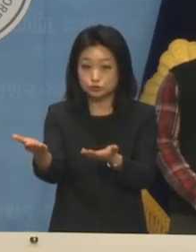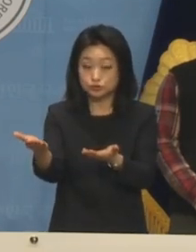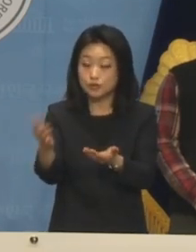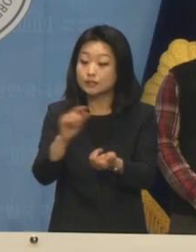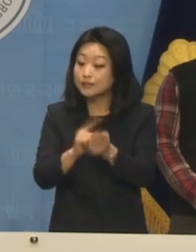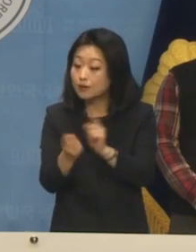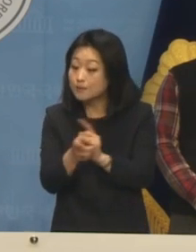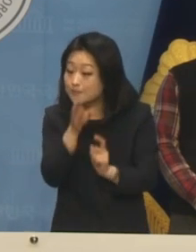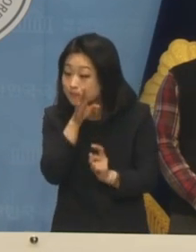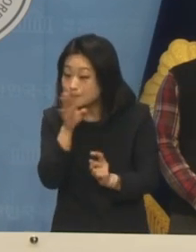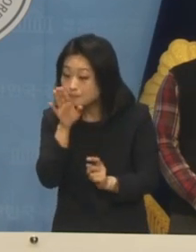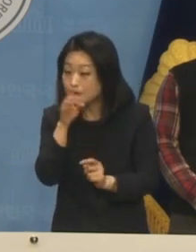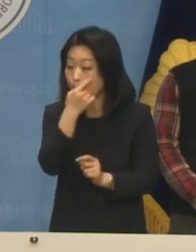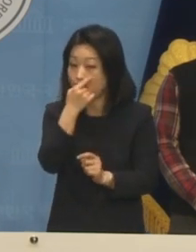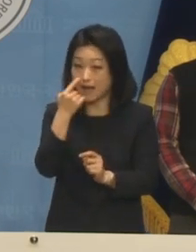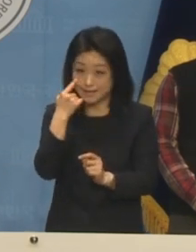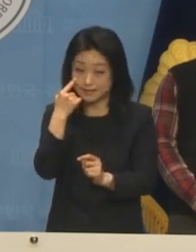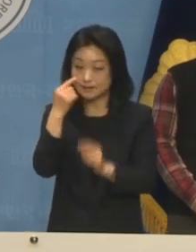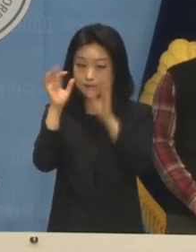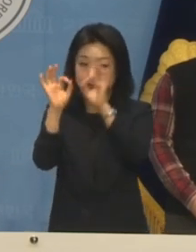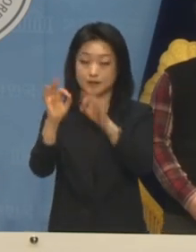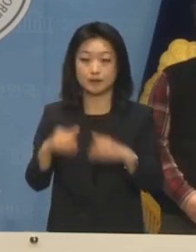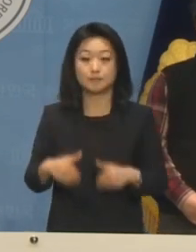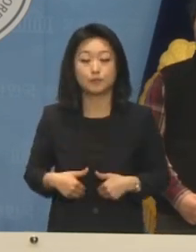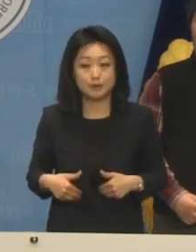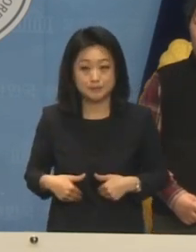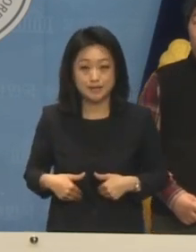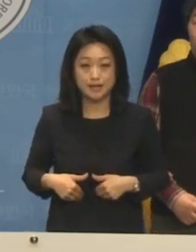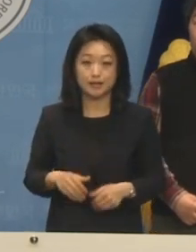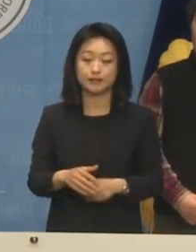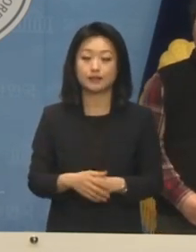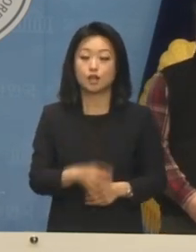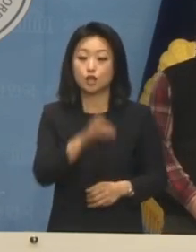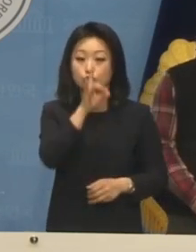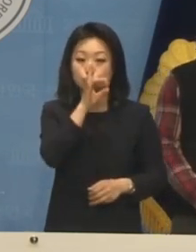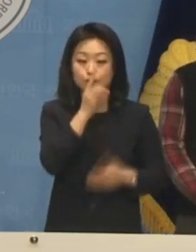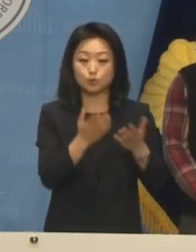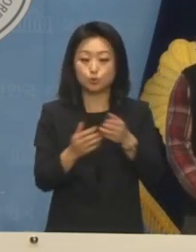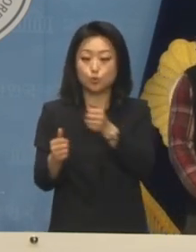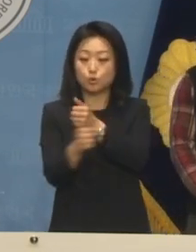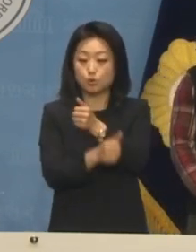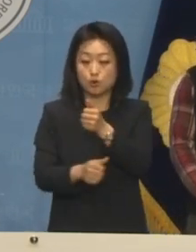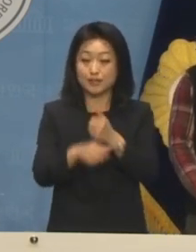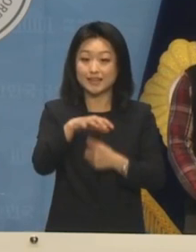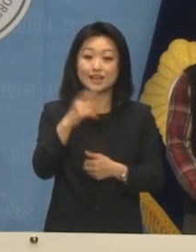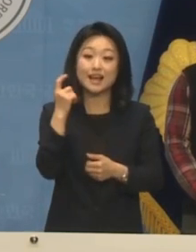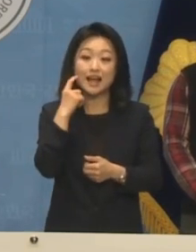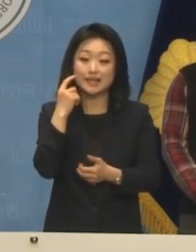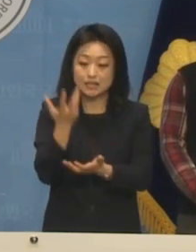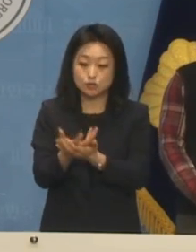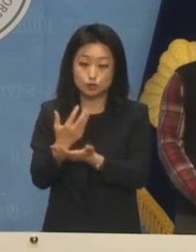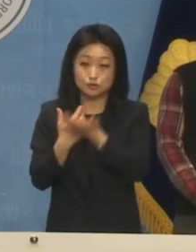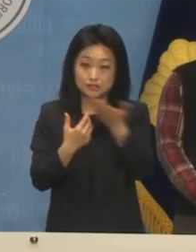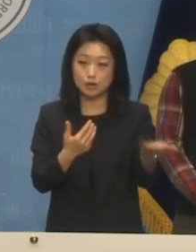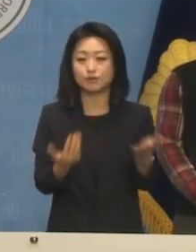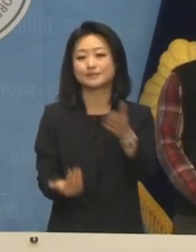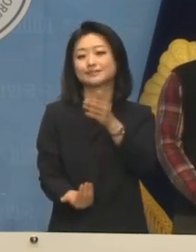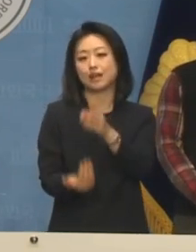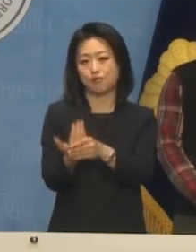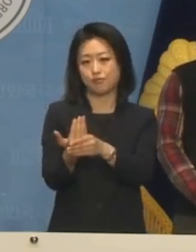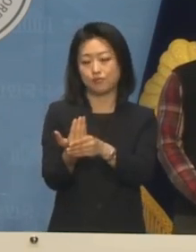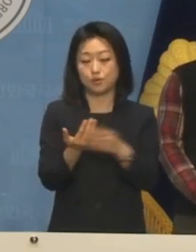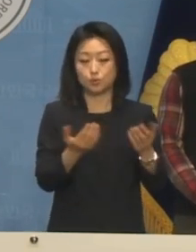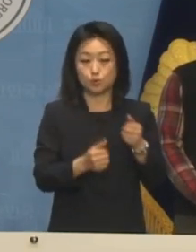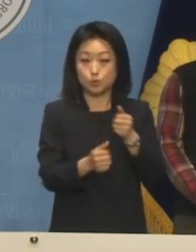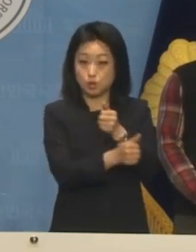검증을 받을 필요도 있겠습니다. 최근 중앙노동위원회에서 발생한 거짓 자료 제출 사례는